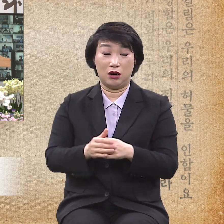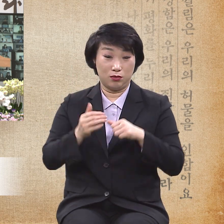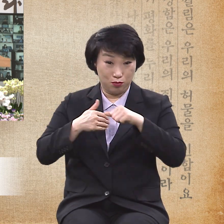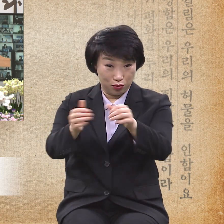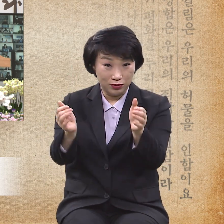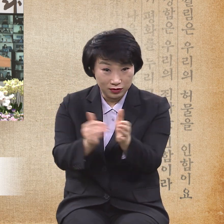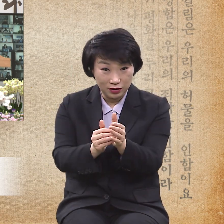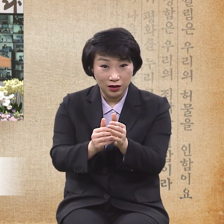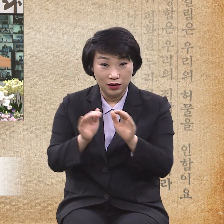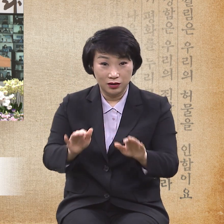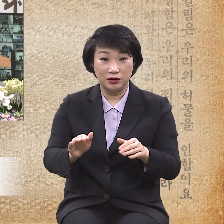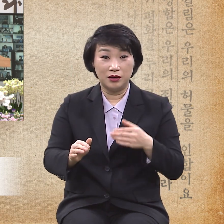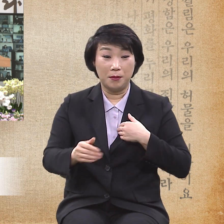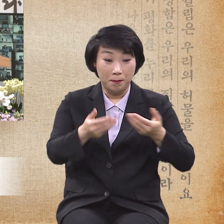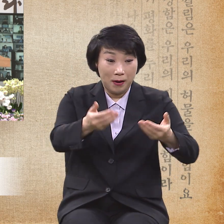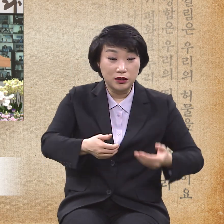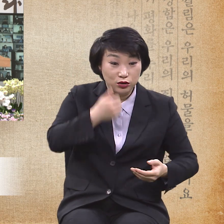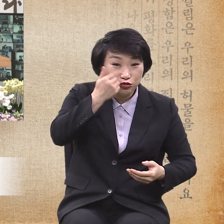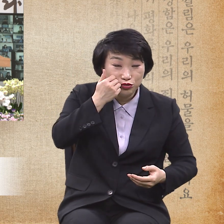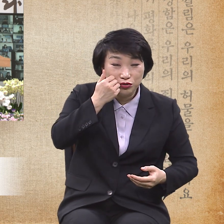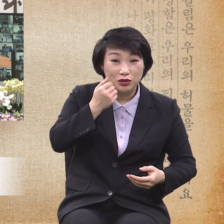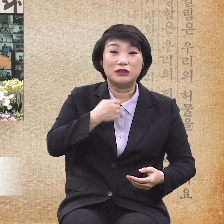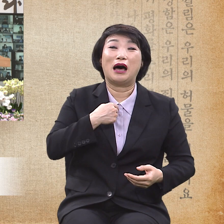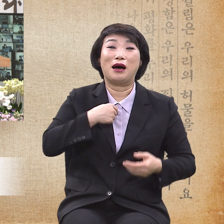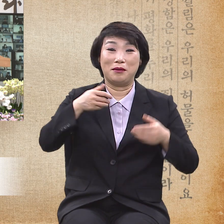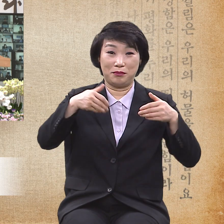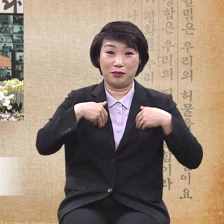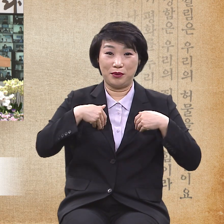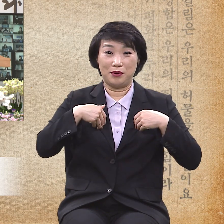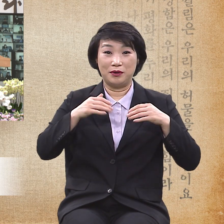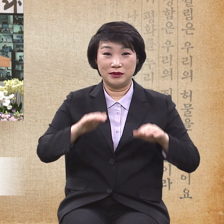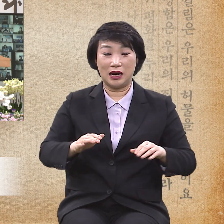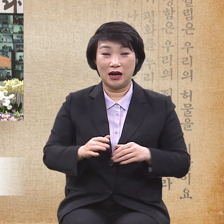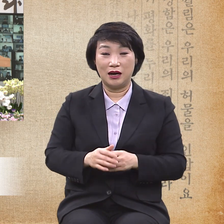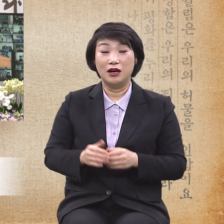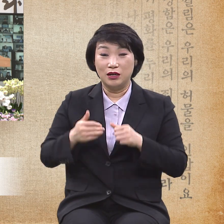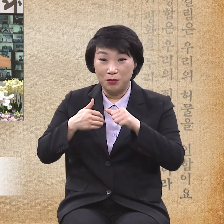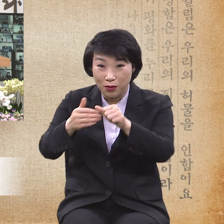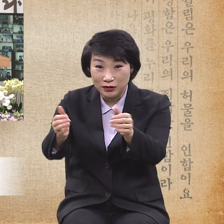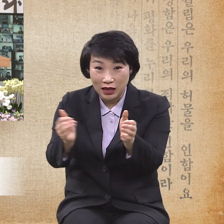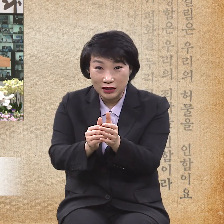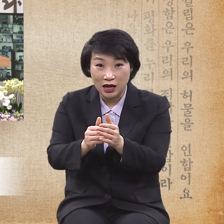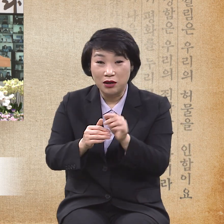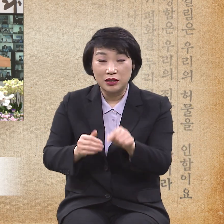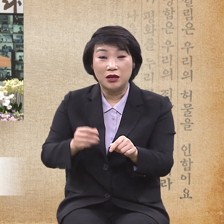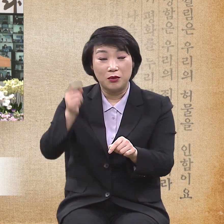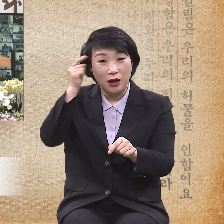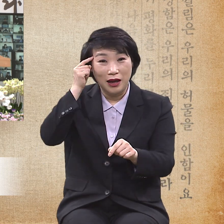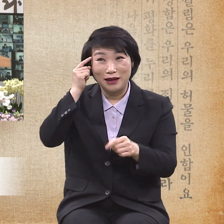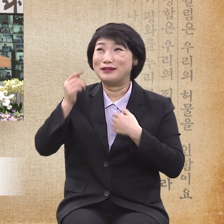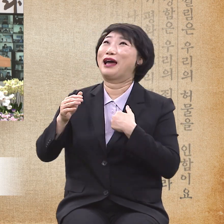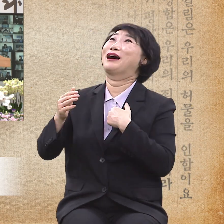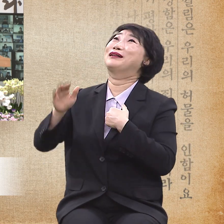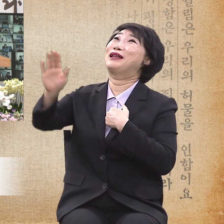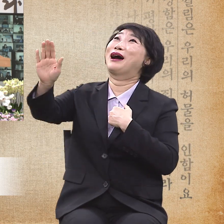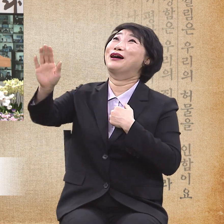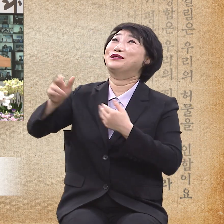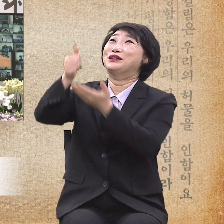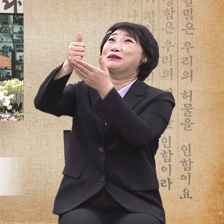주었으면 받는 상대가 있어야 될 게 아니요 주셨으니 제가 받을